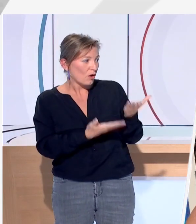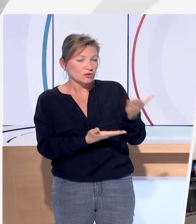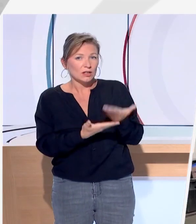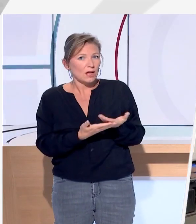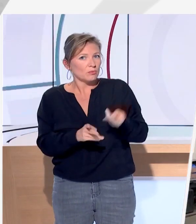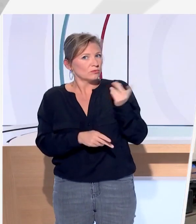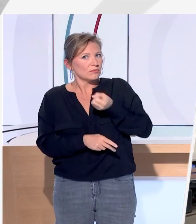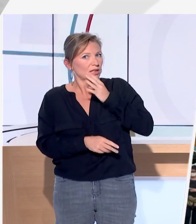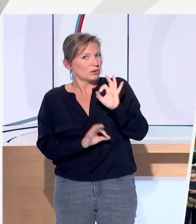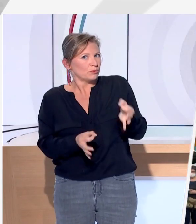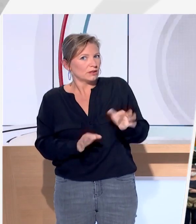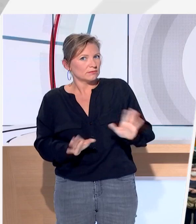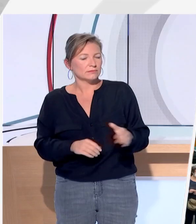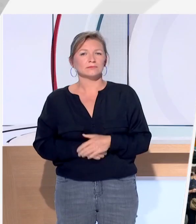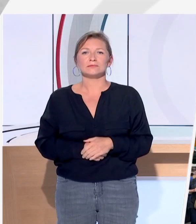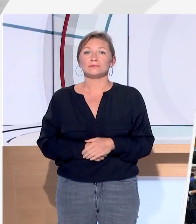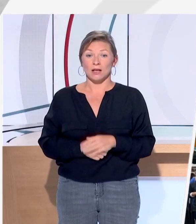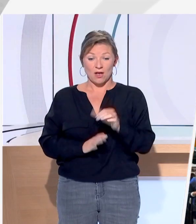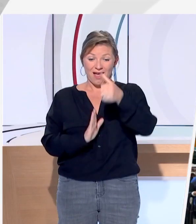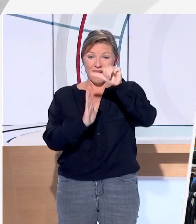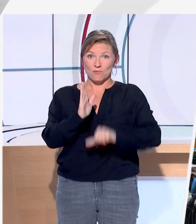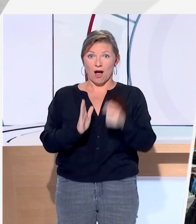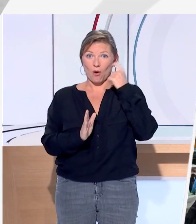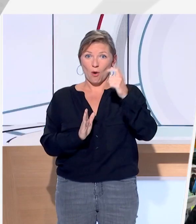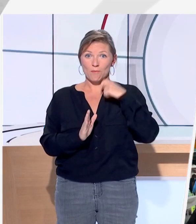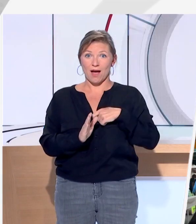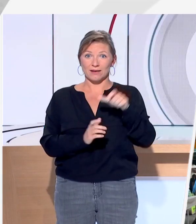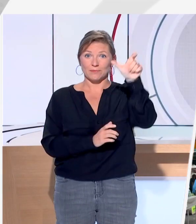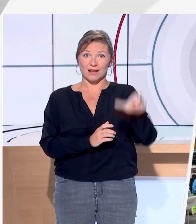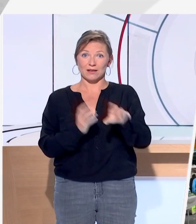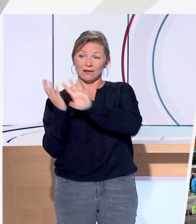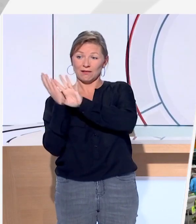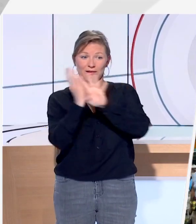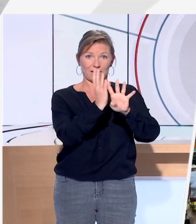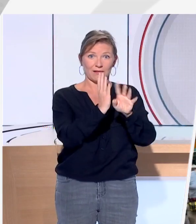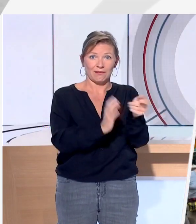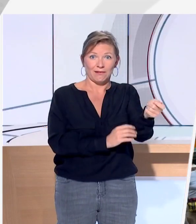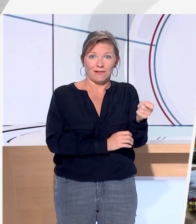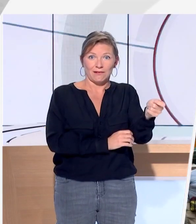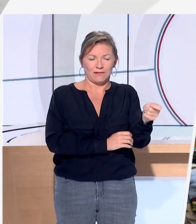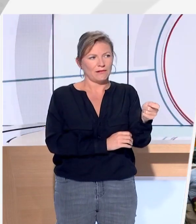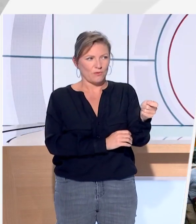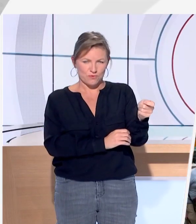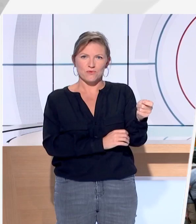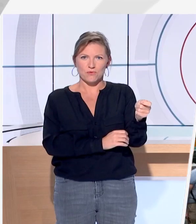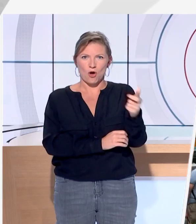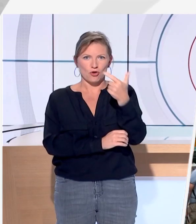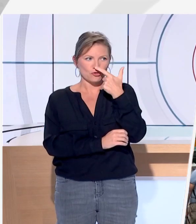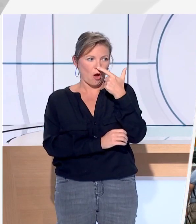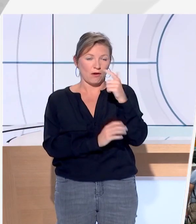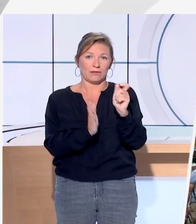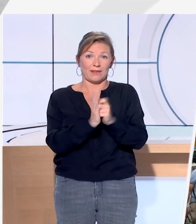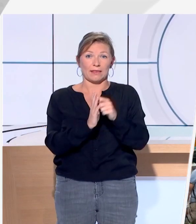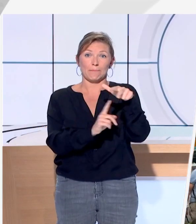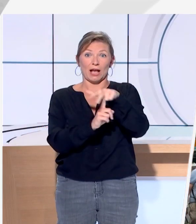évidence. Nous avons sur ce premier mois plus de 1000 retraits, c'est même au-delà de nos espérances, avec d'ailleurs des pics de retrait les jours de marché,